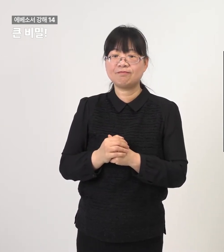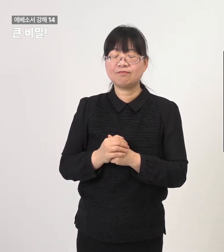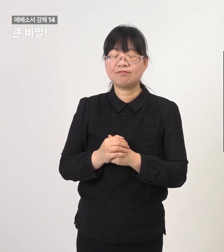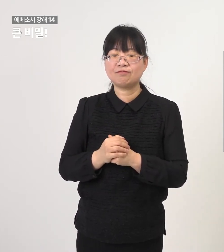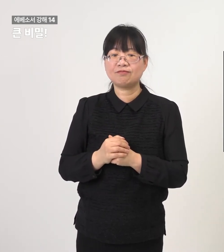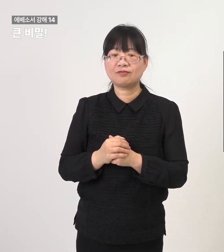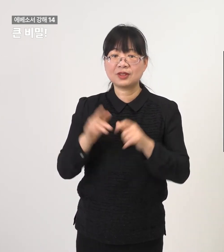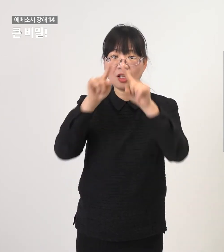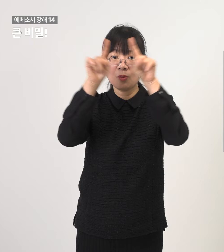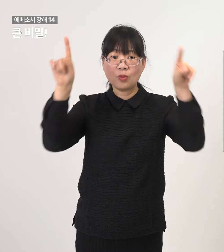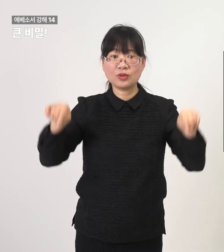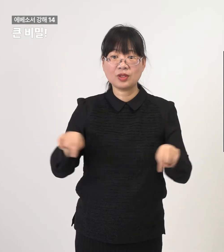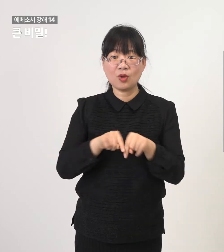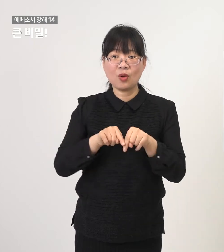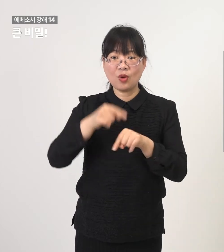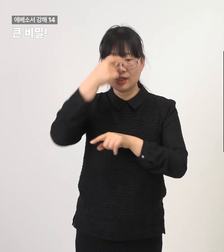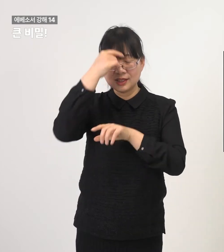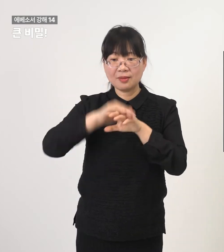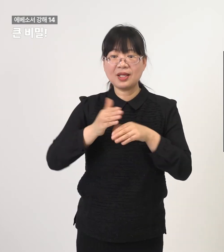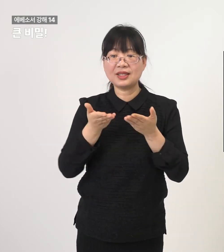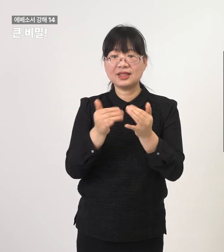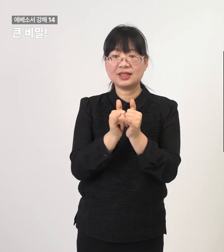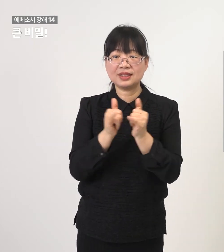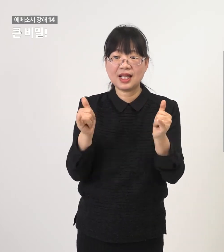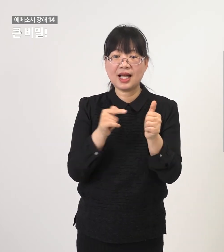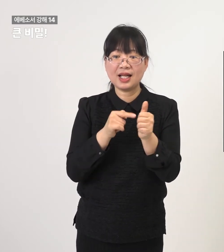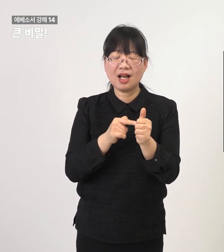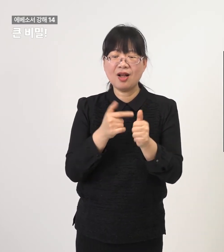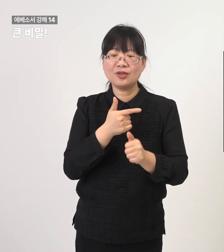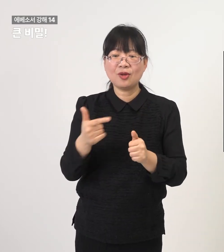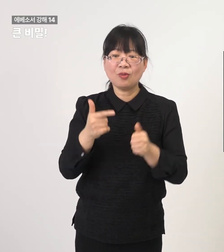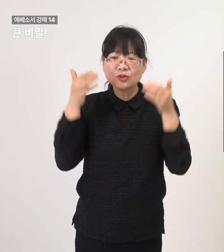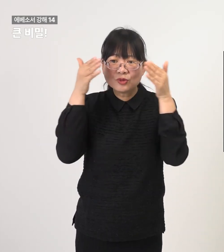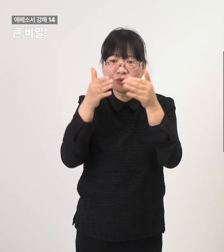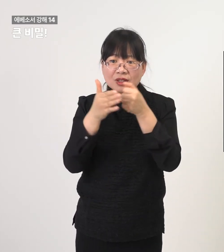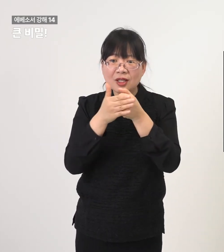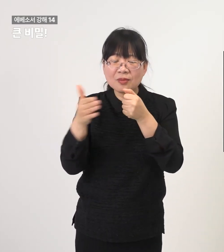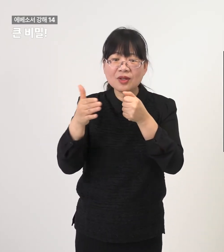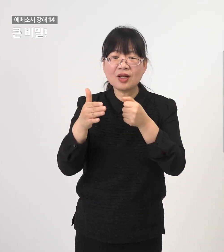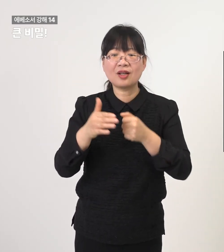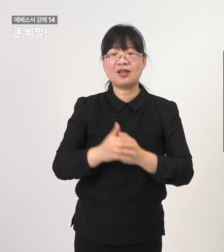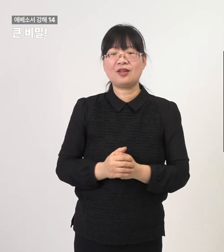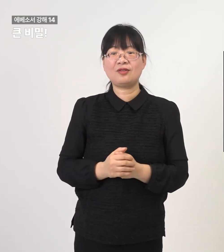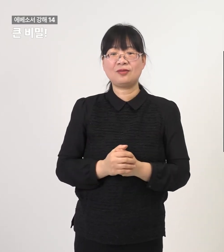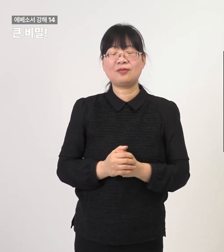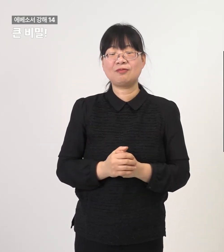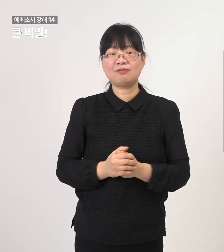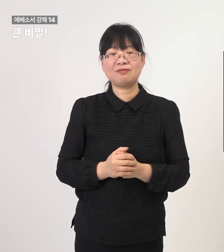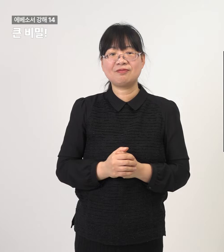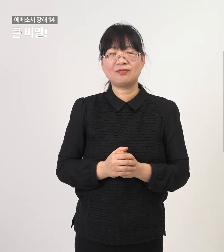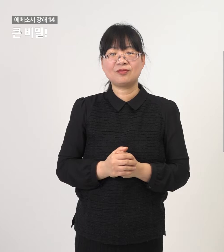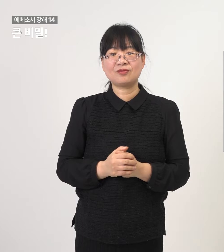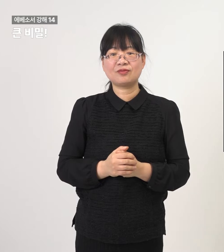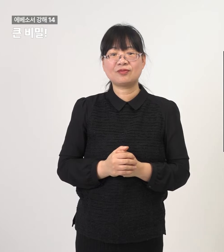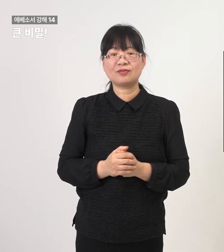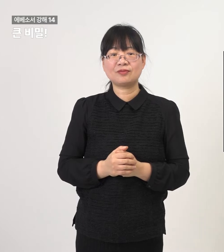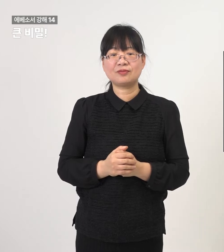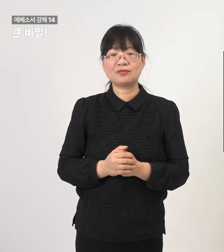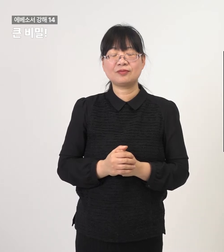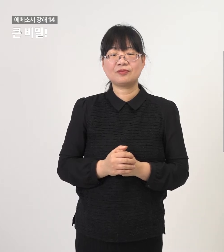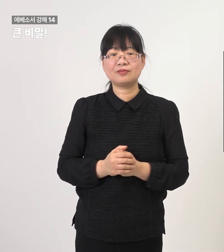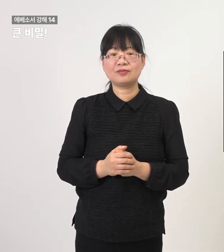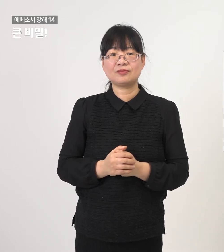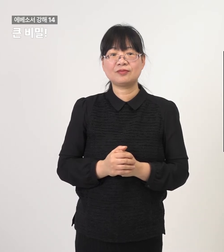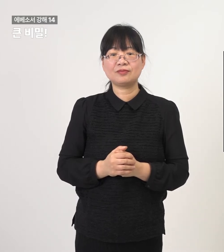자, 모니터로 예배 드리는 분들도 어떤 분은 너무 열중해서 지금 손을 이렇게 하고 계시는데, 우리 자매님 한 분.